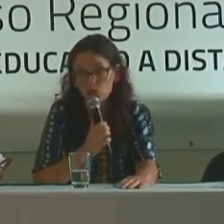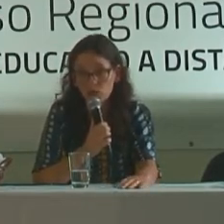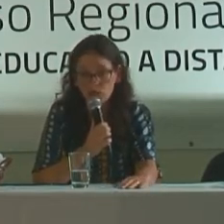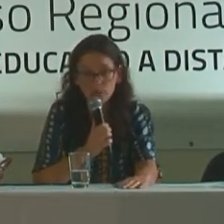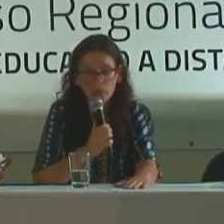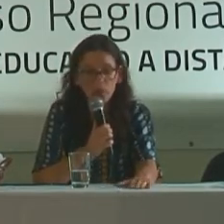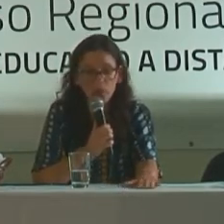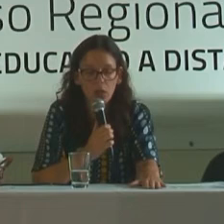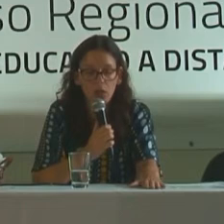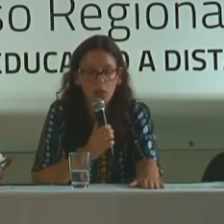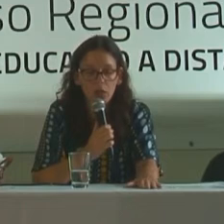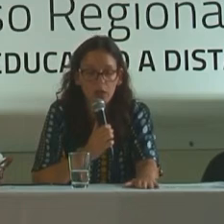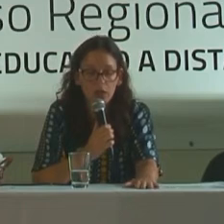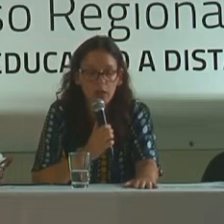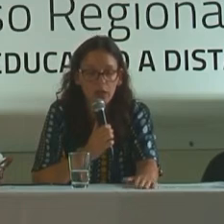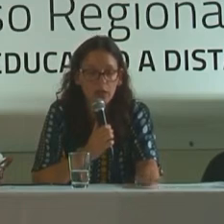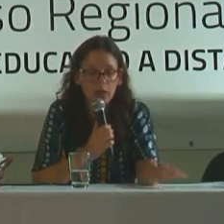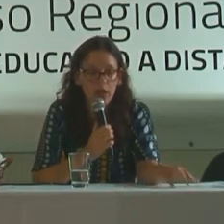em construção.